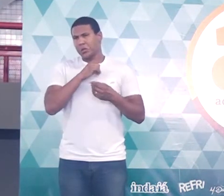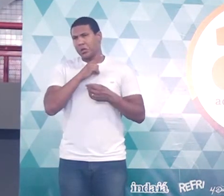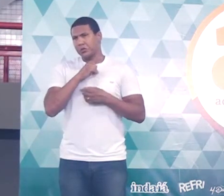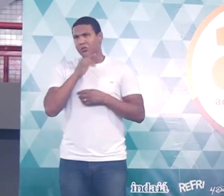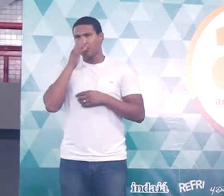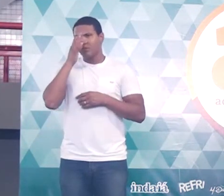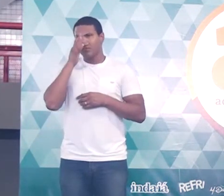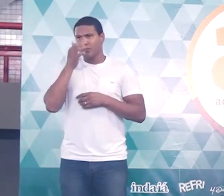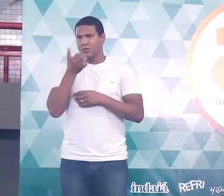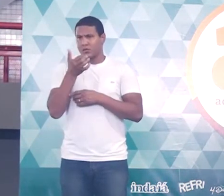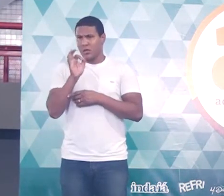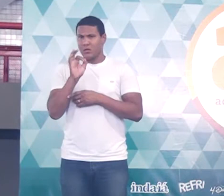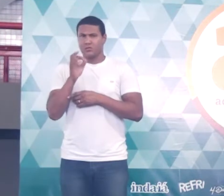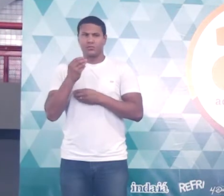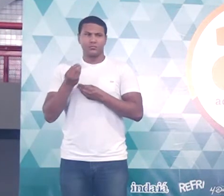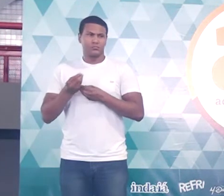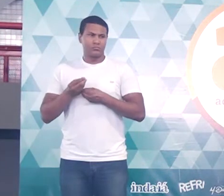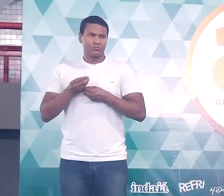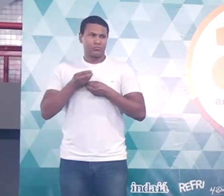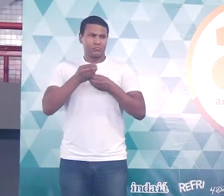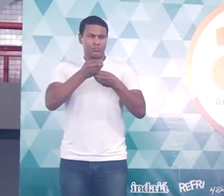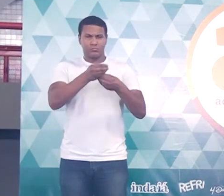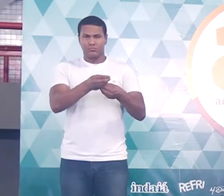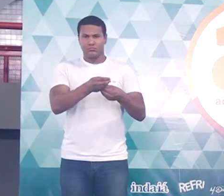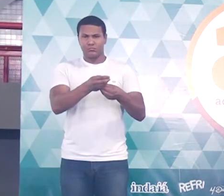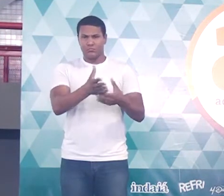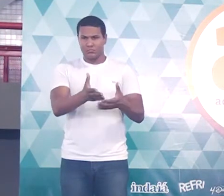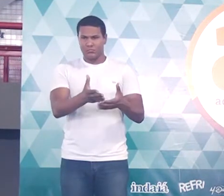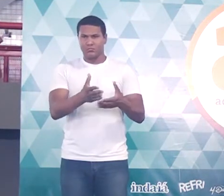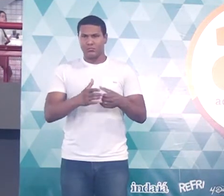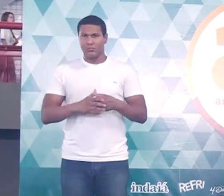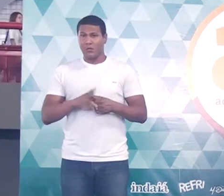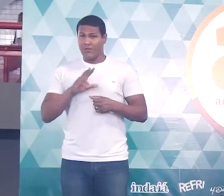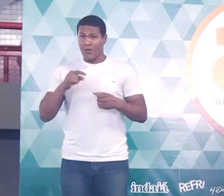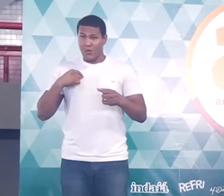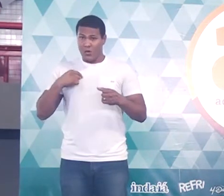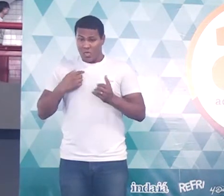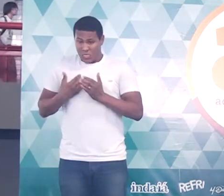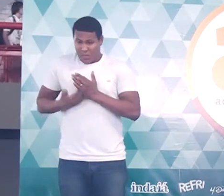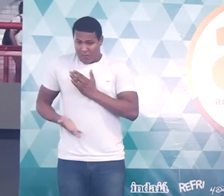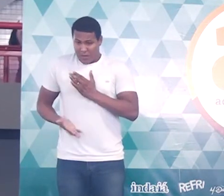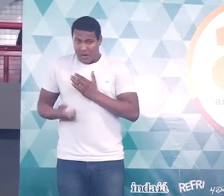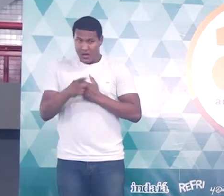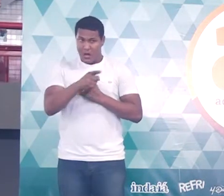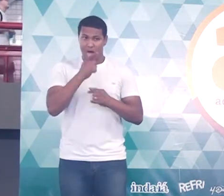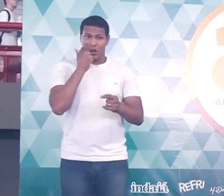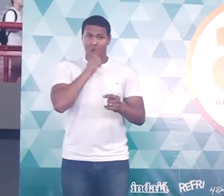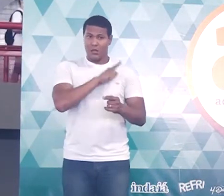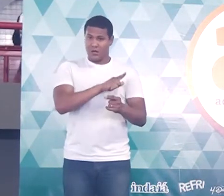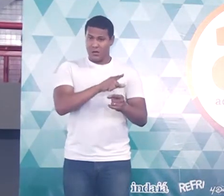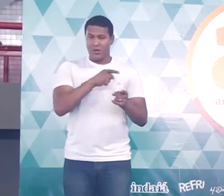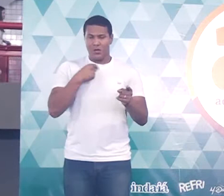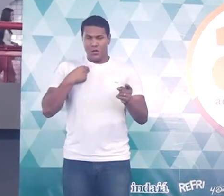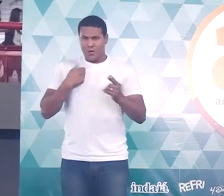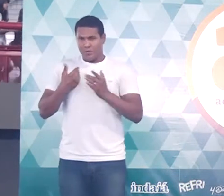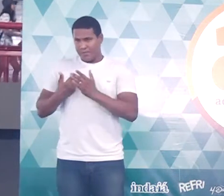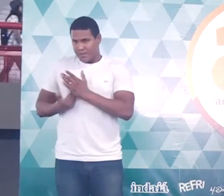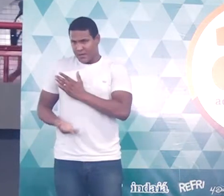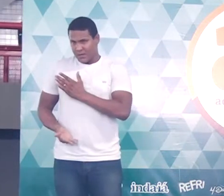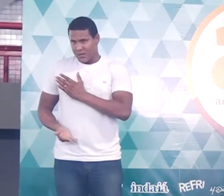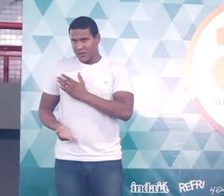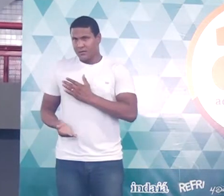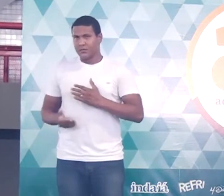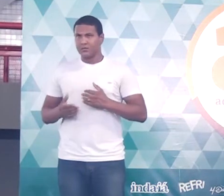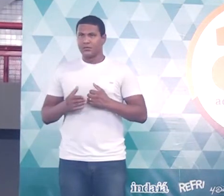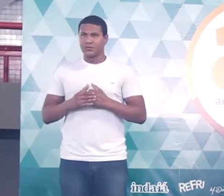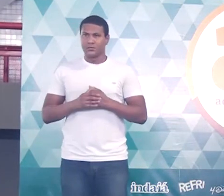que eu vou doar para ela. Tecnicamente, eu vou perder 10 rosas. Ela vai ganhar 10 rosas. O que